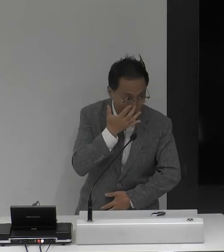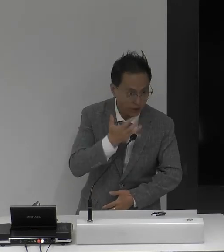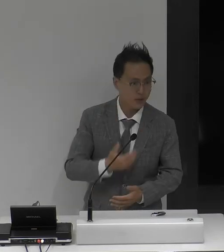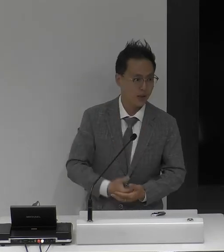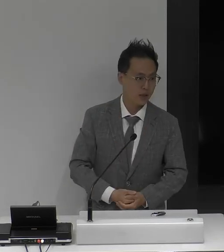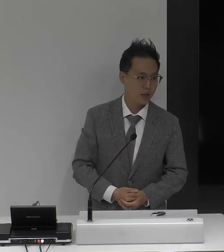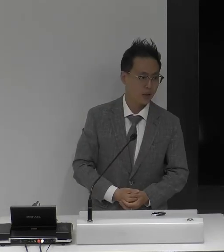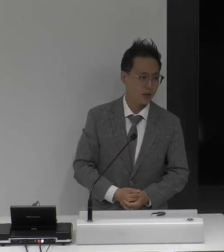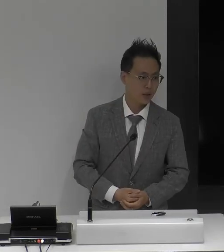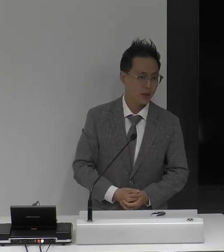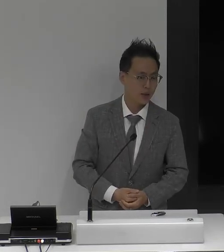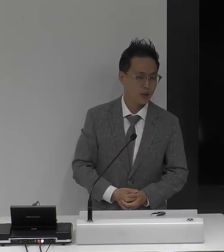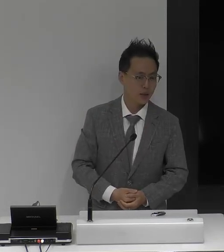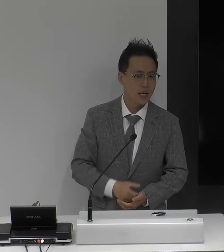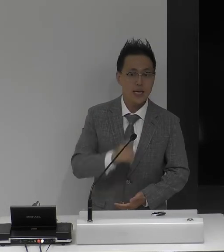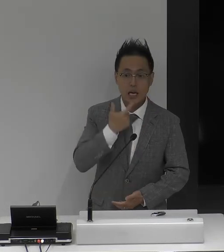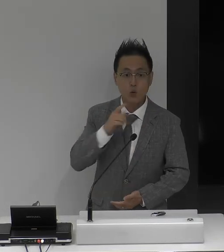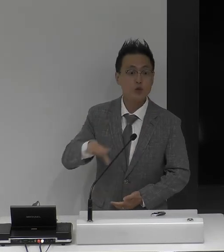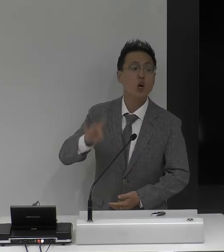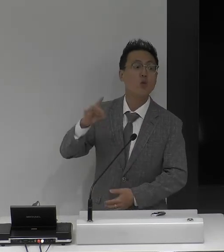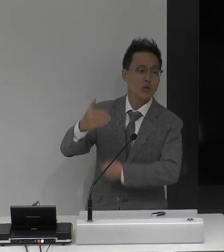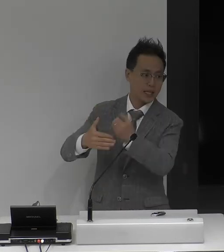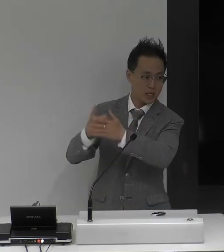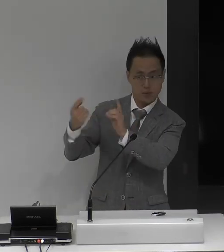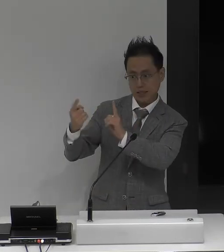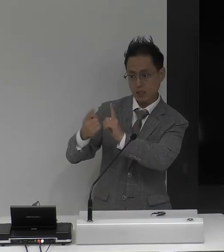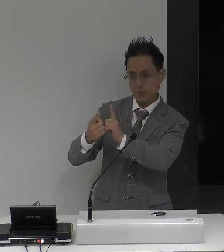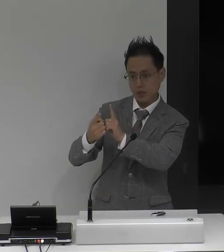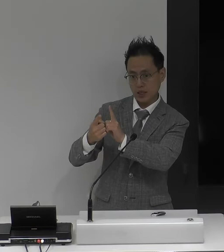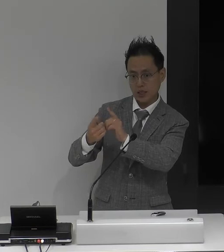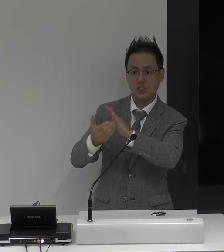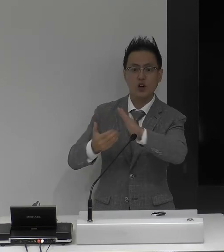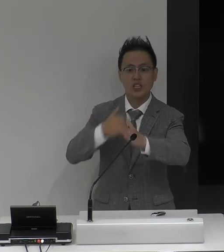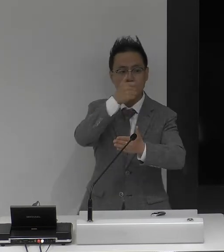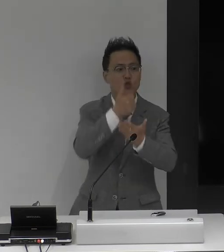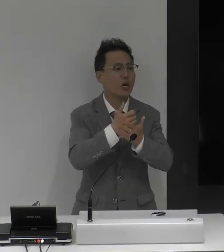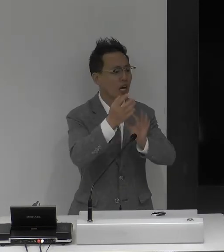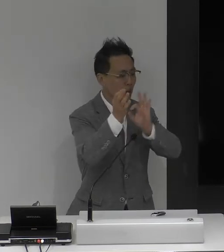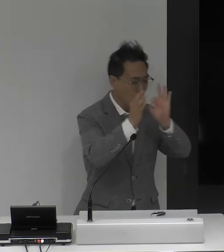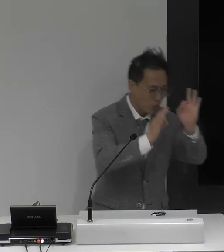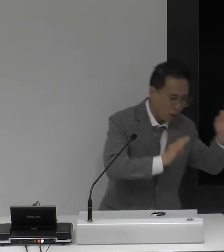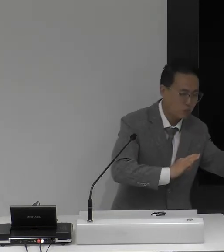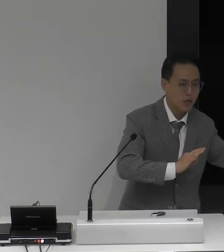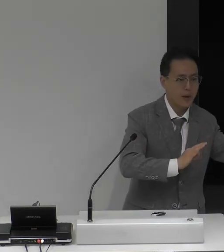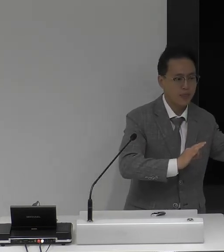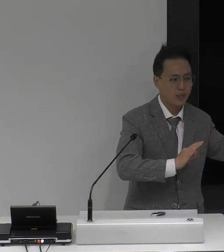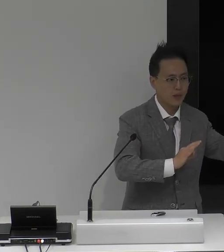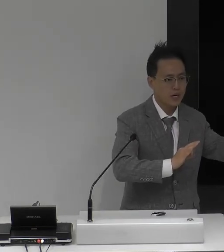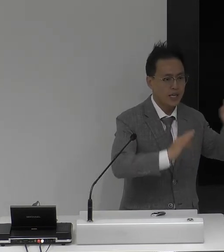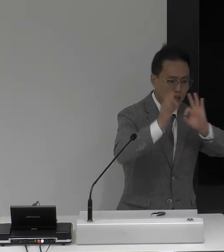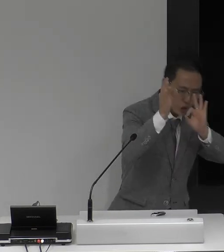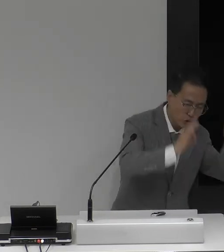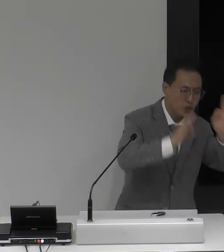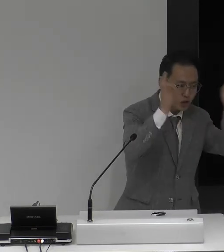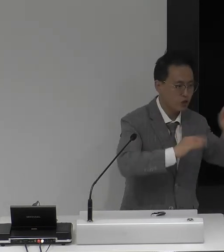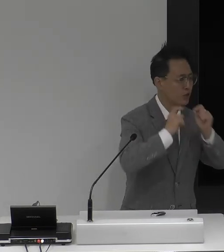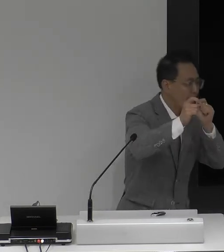못하였나. 야곱은 처음으로 하나님을 만났습니다. 그 전까지는 죄예요, 범죄만 계속해서 실수